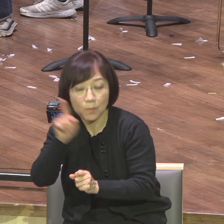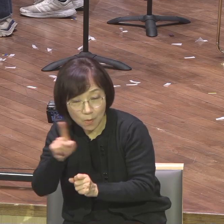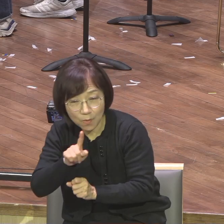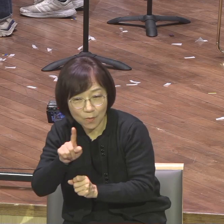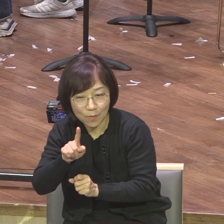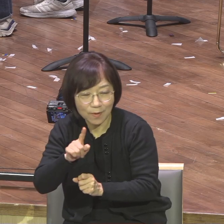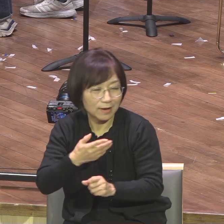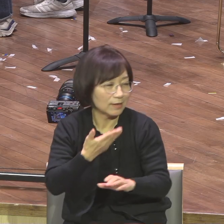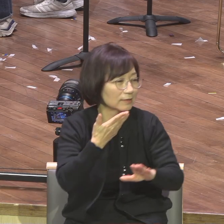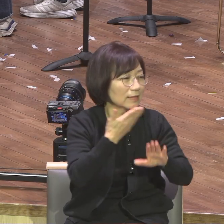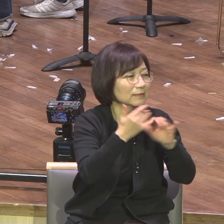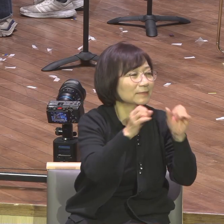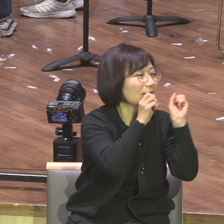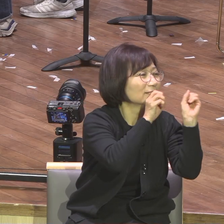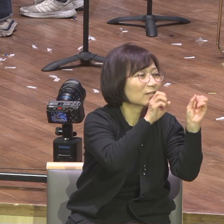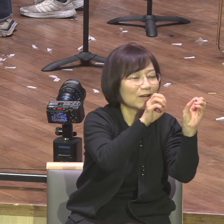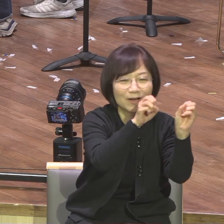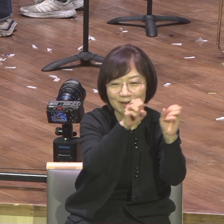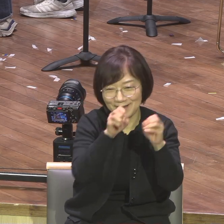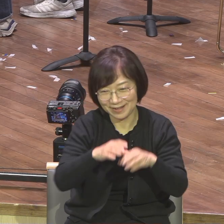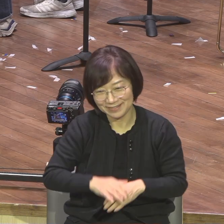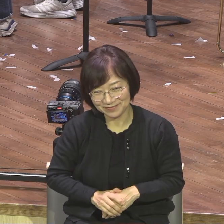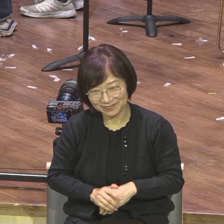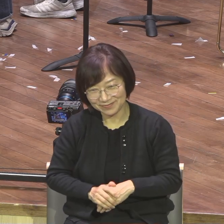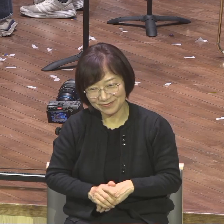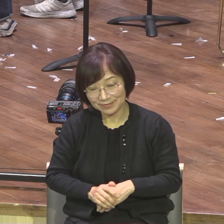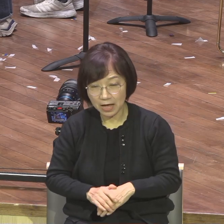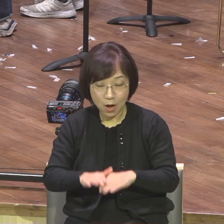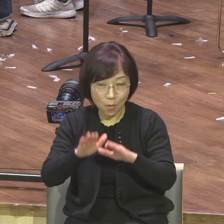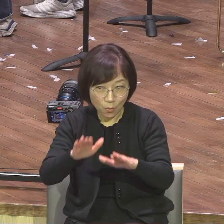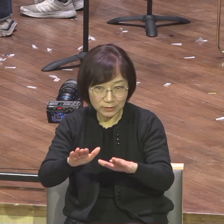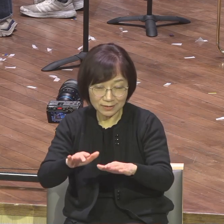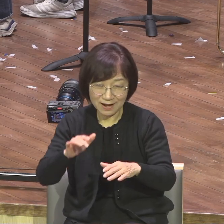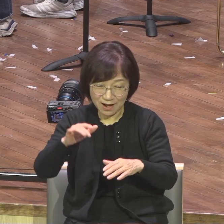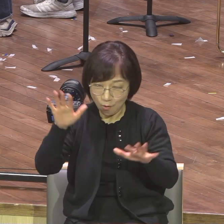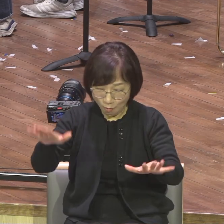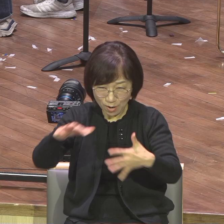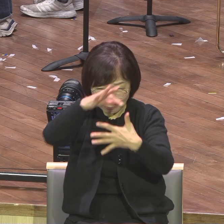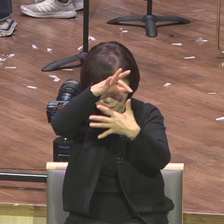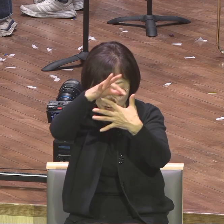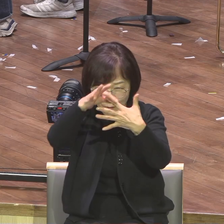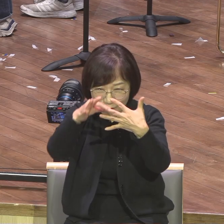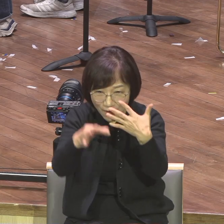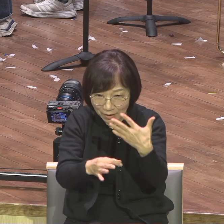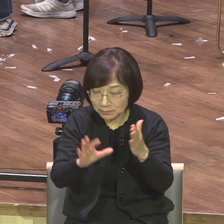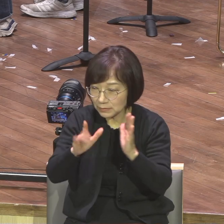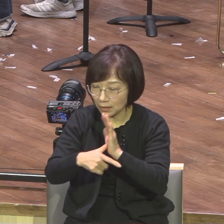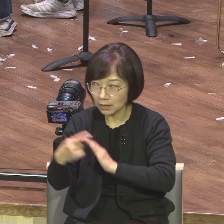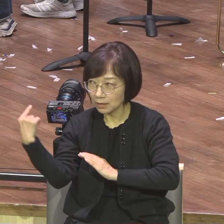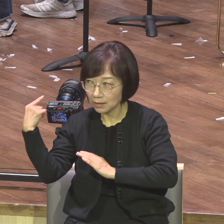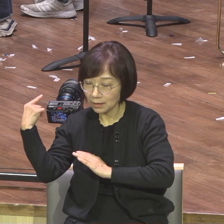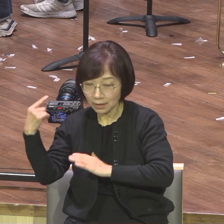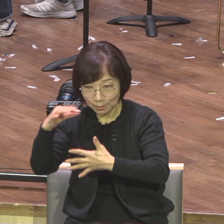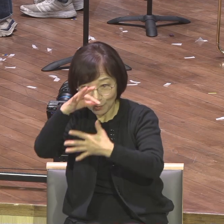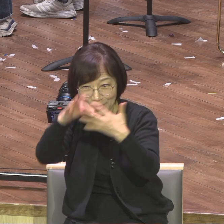길을 오늘 우리 순서 중에 최고 순서가 영접 시간이에요. 영접 찬양 불렸어.